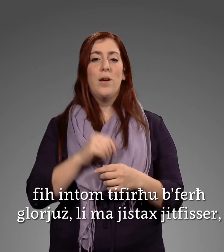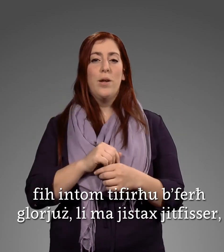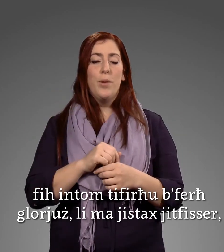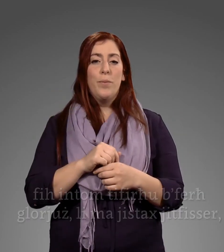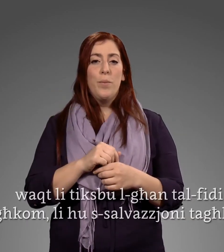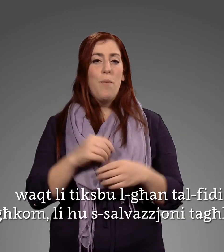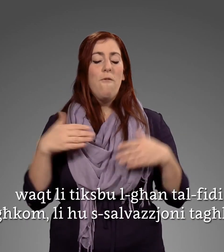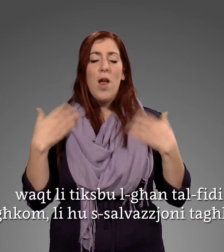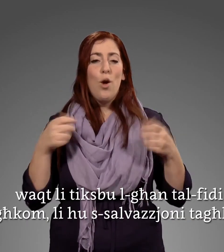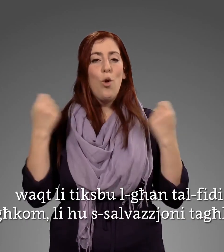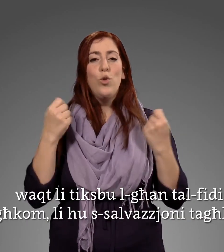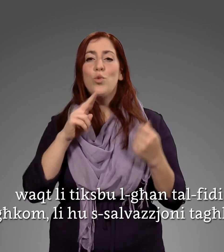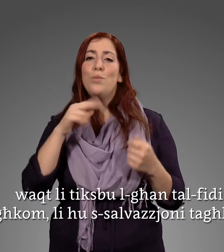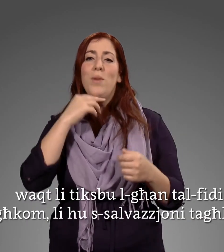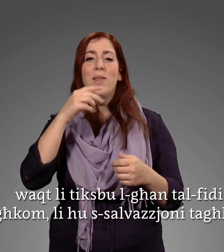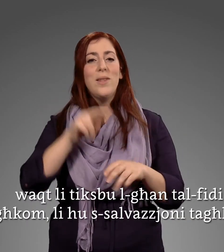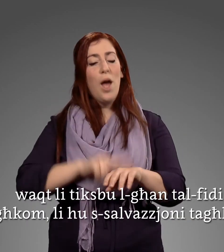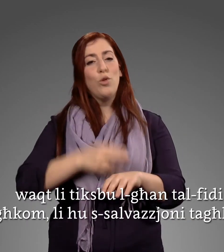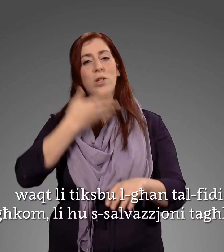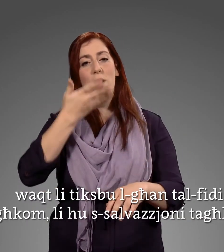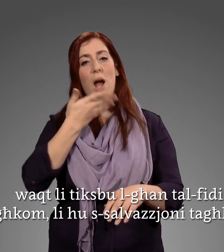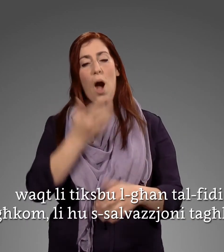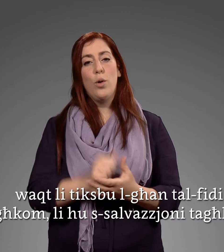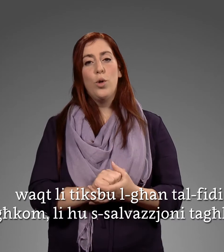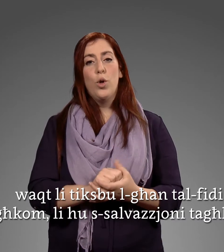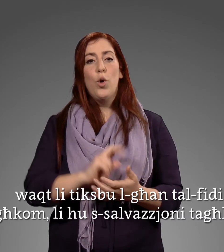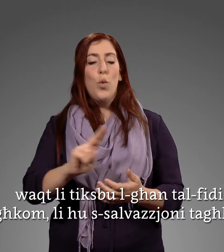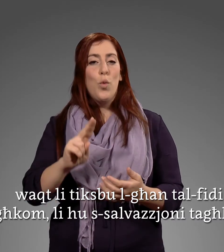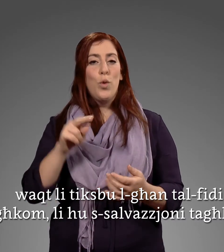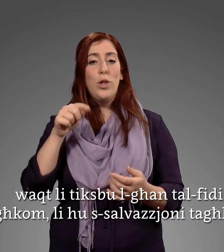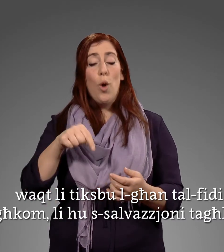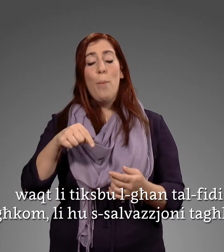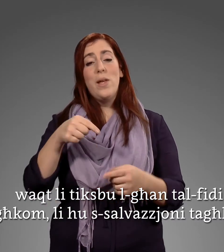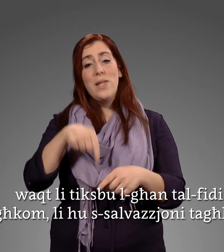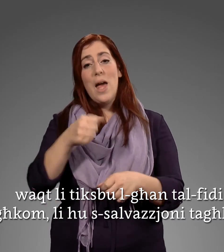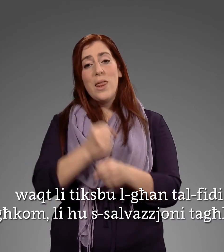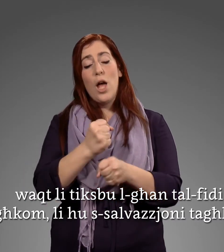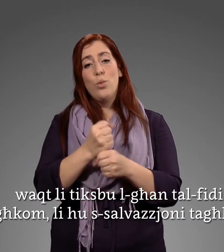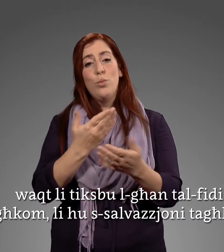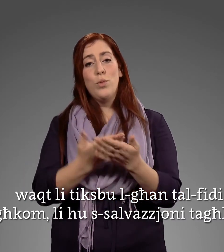jitfisser waqt li tiksbu l-għan tal-fidi tagħkom li hu s-salvazzjoni tagħkom.